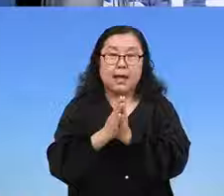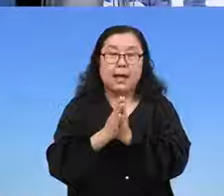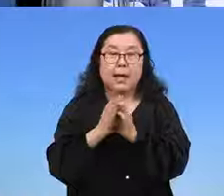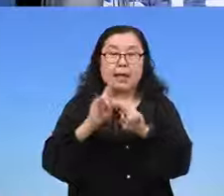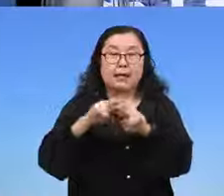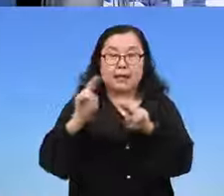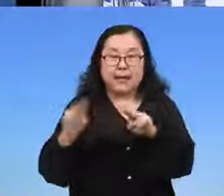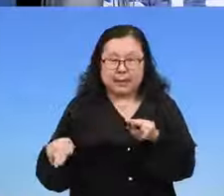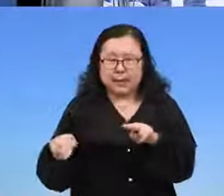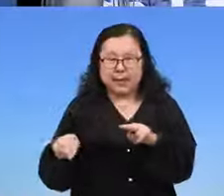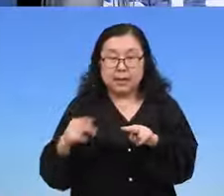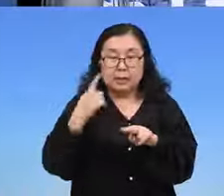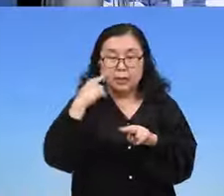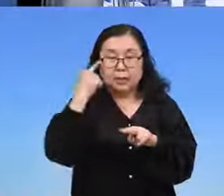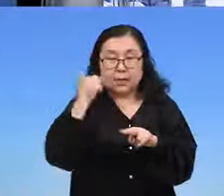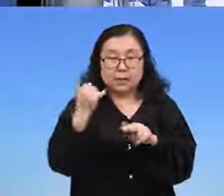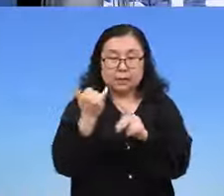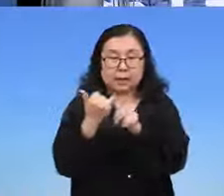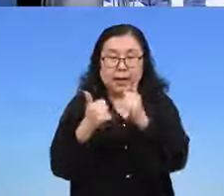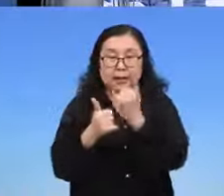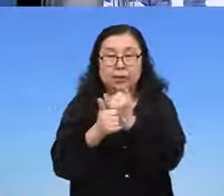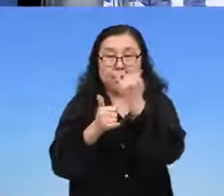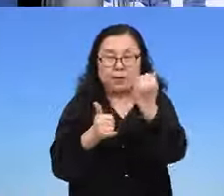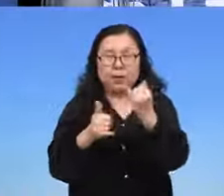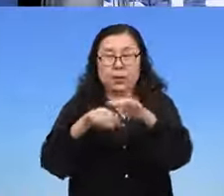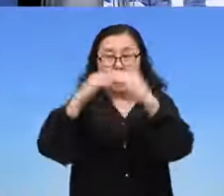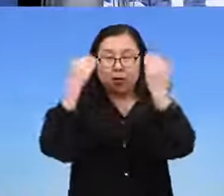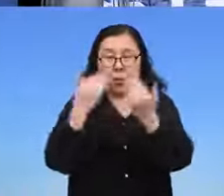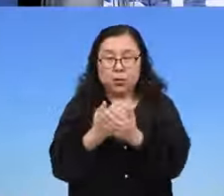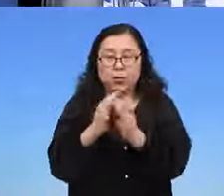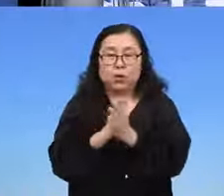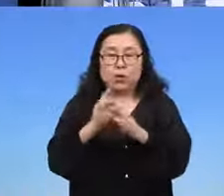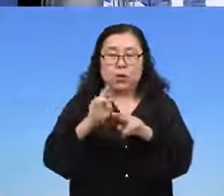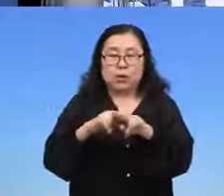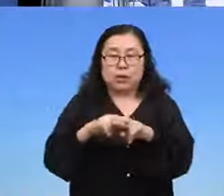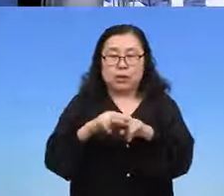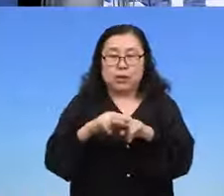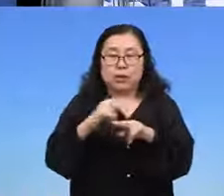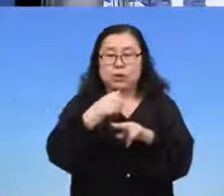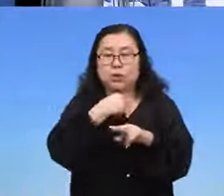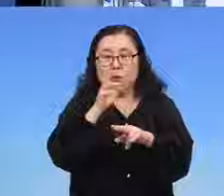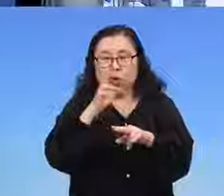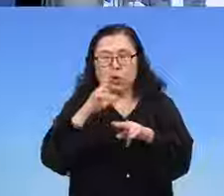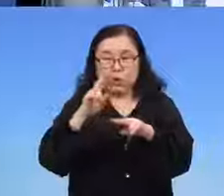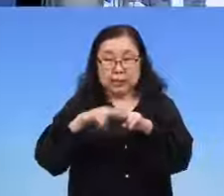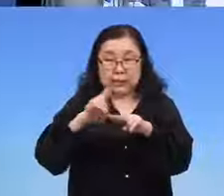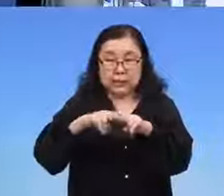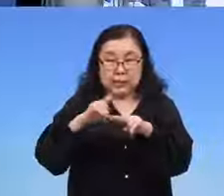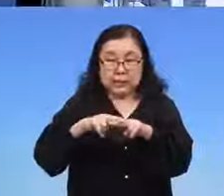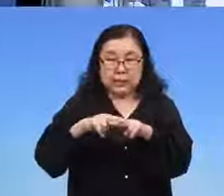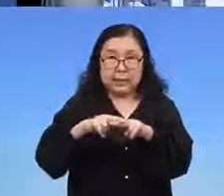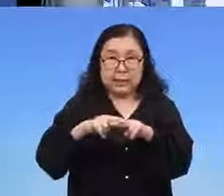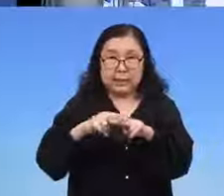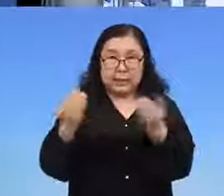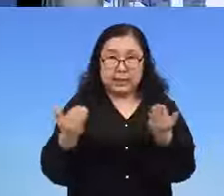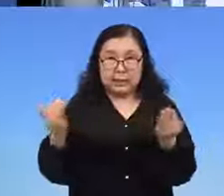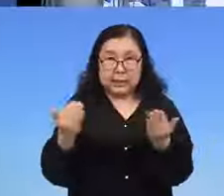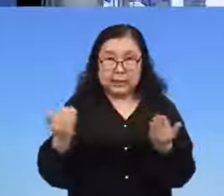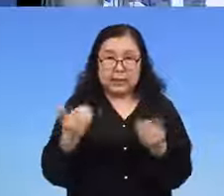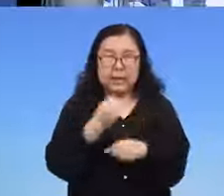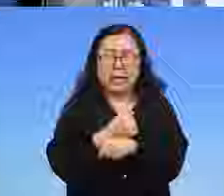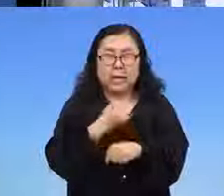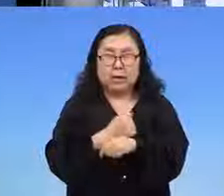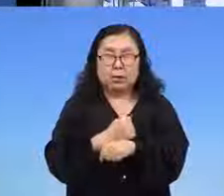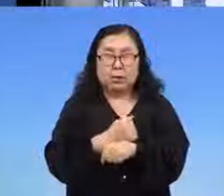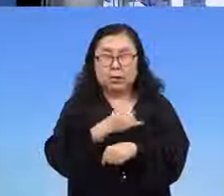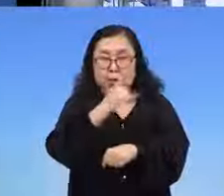다 노인 일자리 다니시고, 그나마도 코로나 때문에 못 나가게 되는 날이 자주 있다 보니 초조해 하시는 모습을 볼